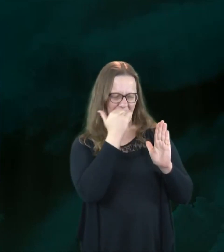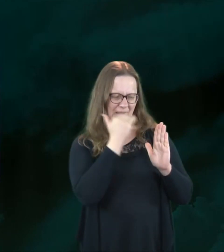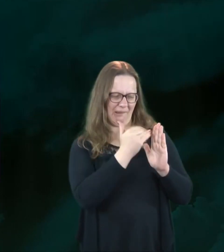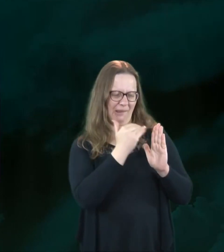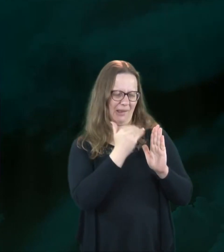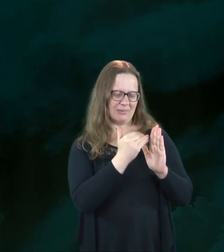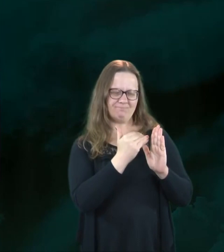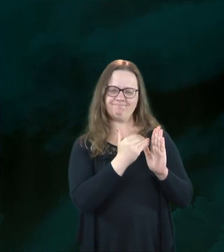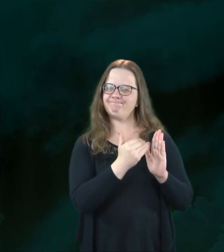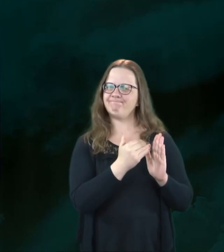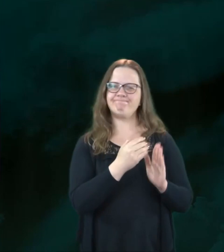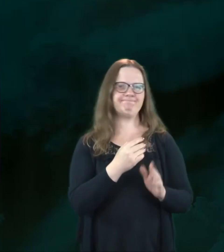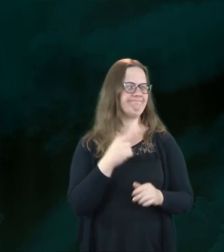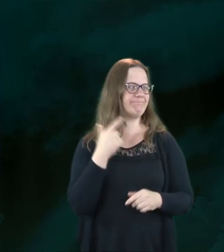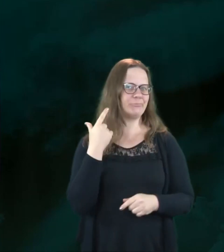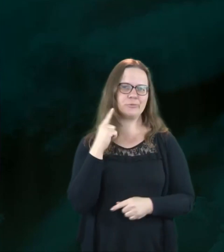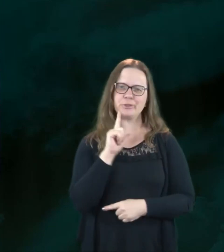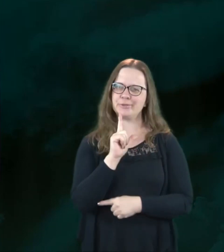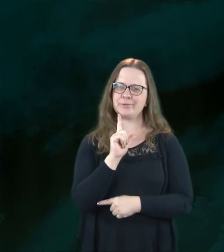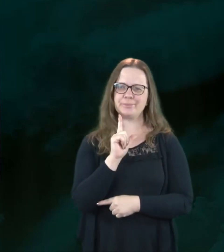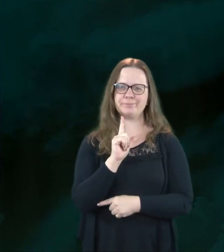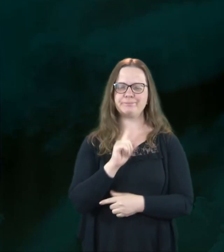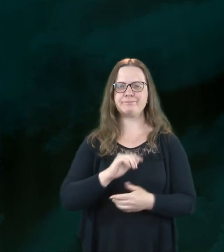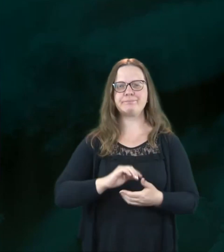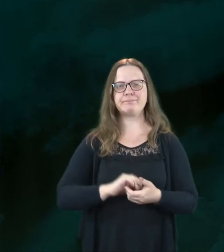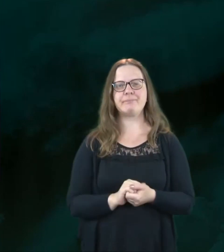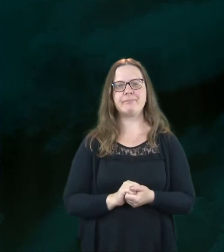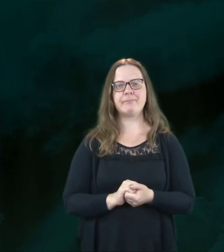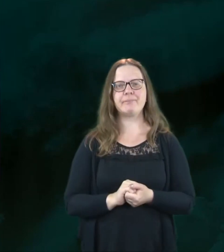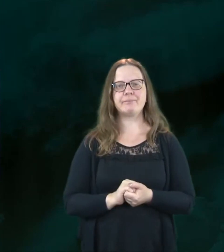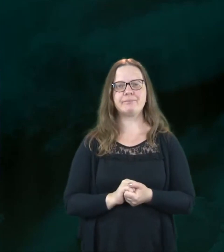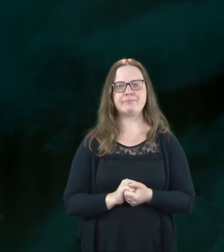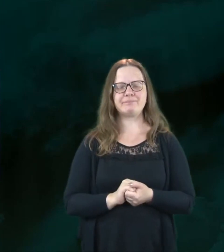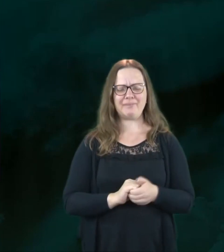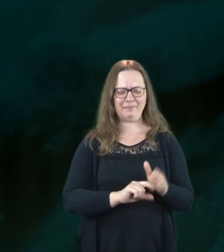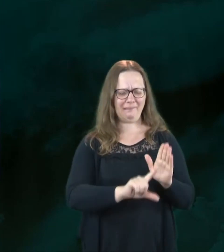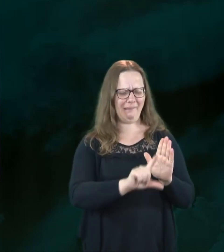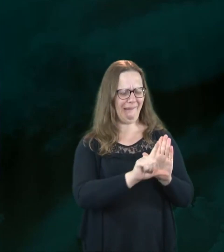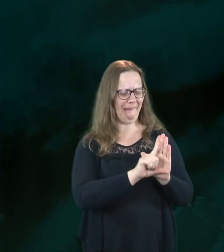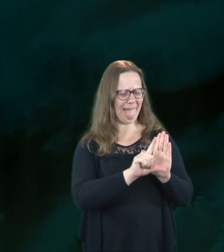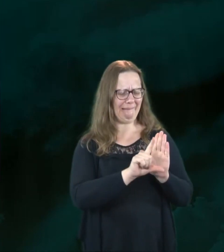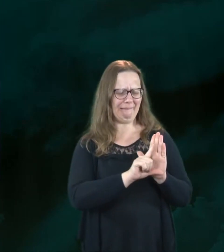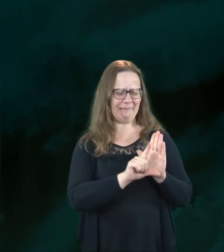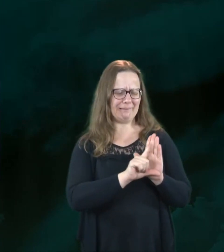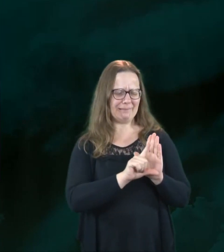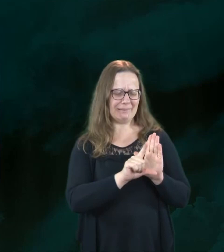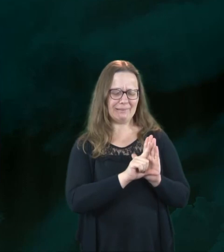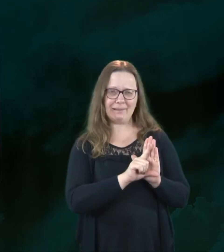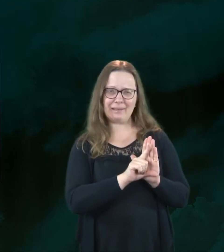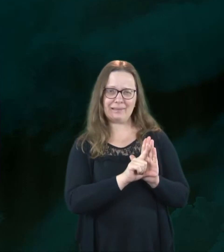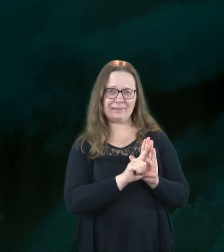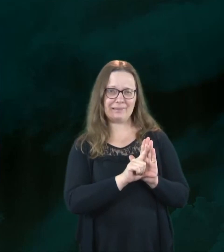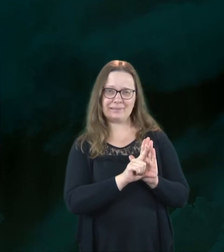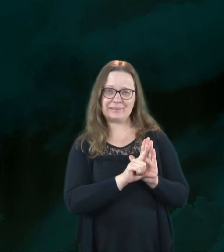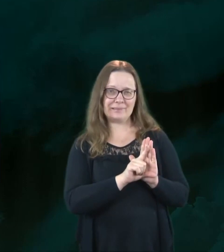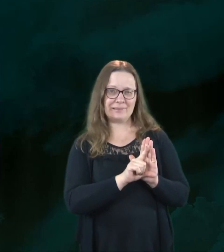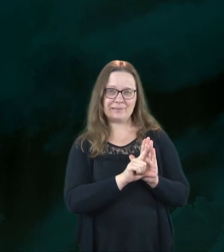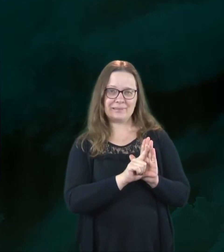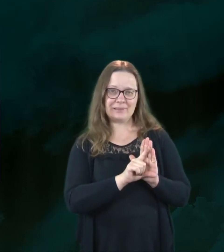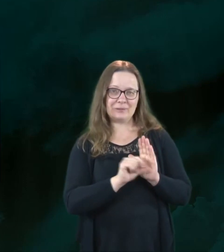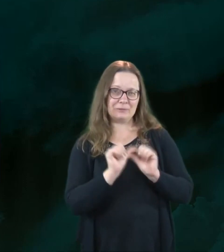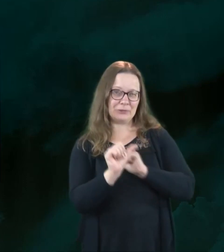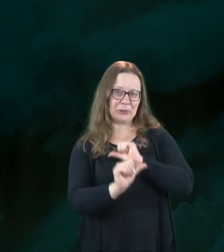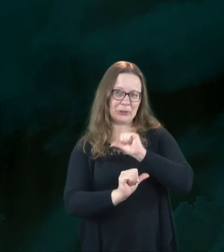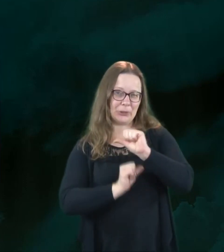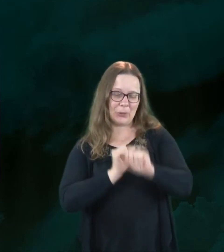guardar o povo de Israel como tutor, a lei se tornou maldição para o povo, porque ninguém consegue guardar todos